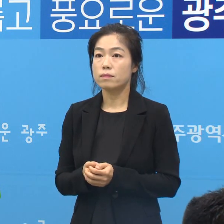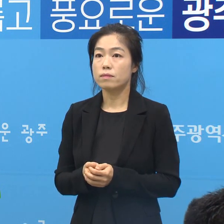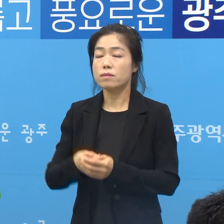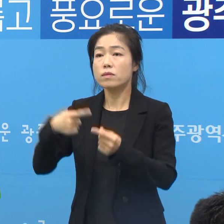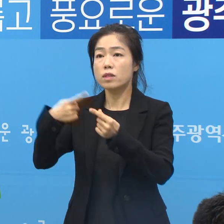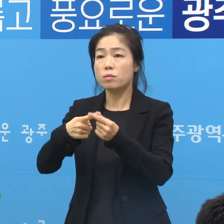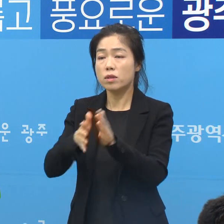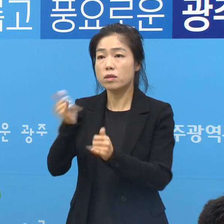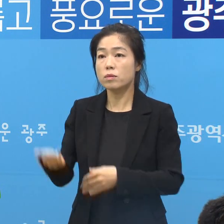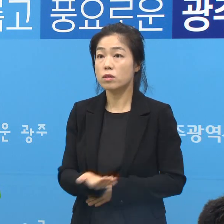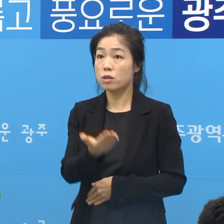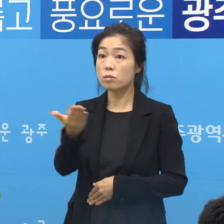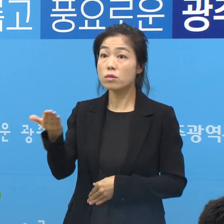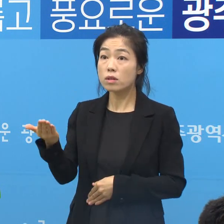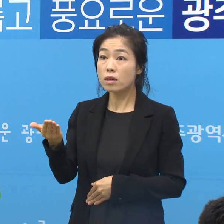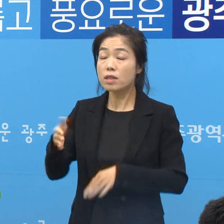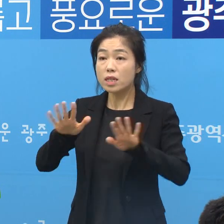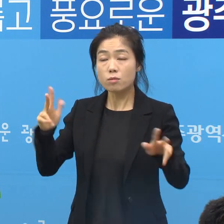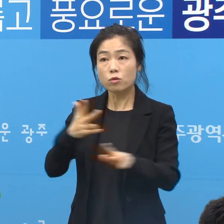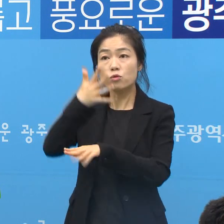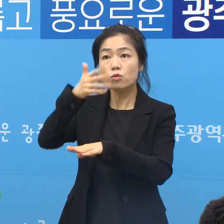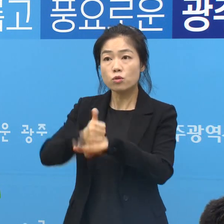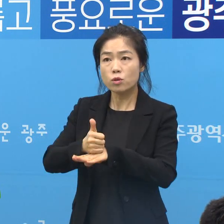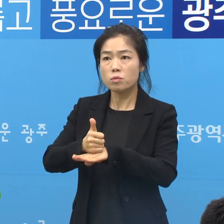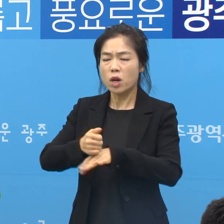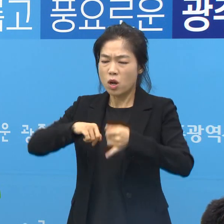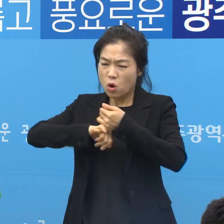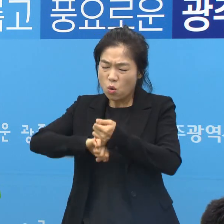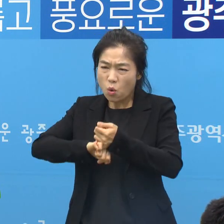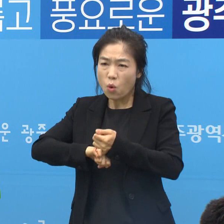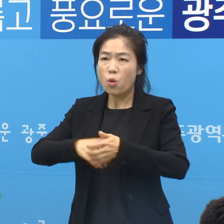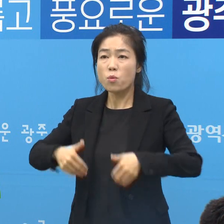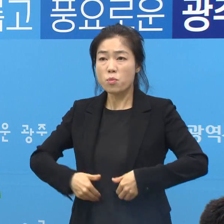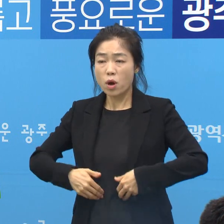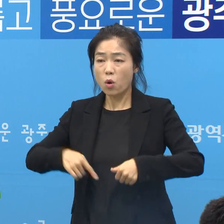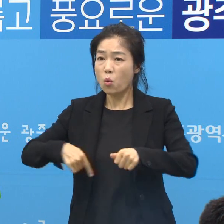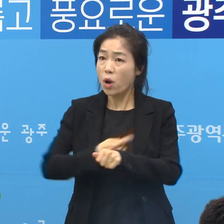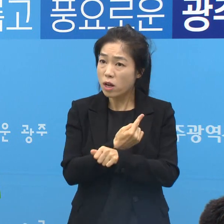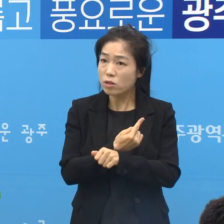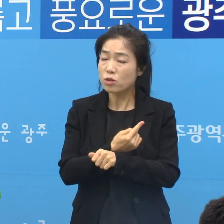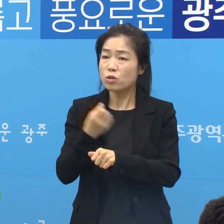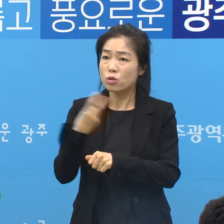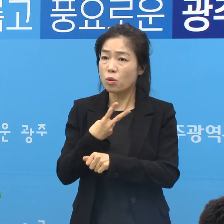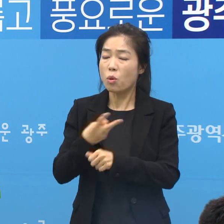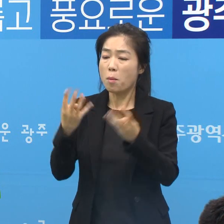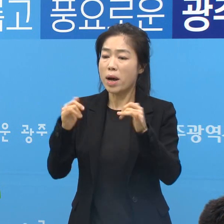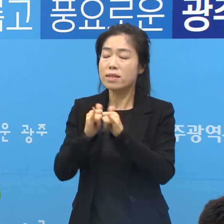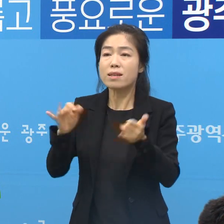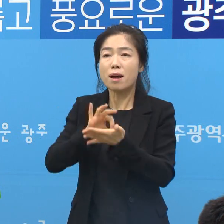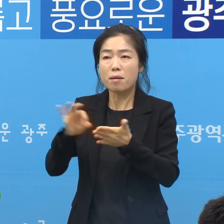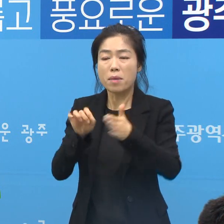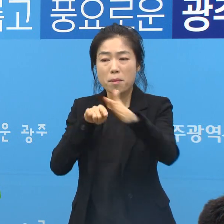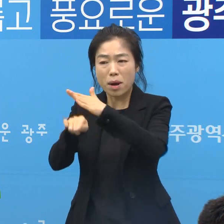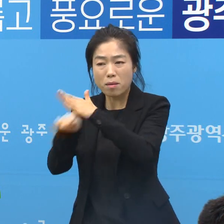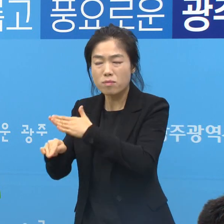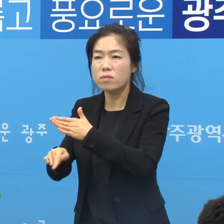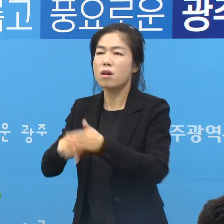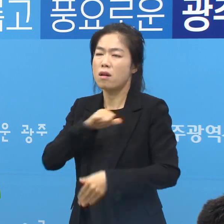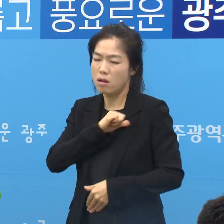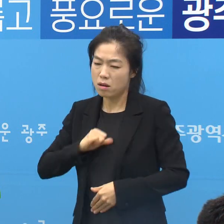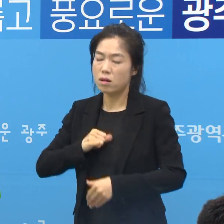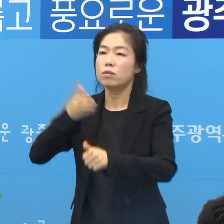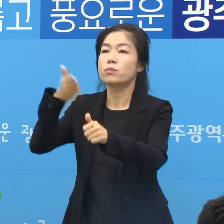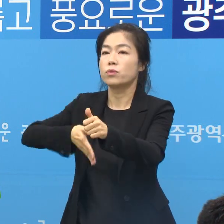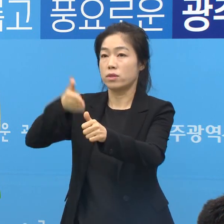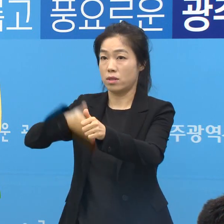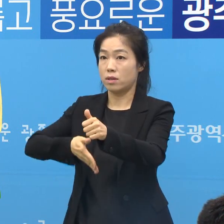첫째, 시민 여러분께서는 이번 주말 불효불급한 외출과 다중이용시설 방문을 자제해 주시기